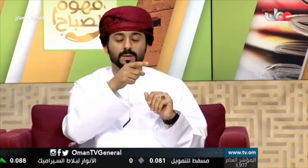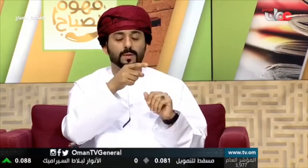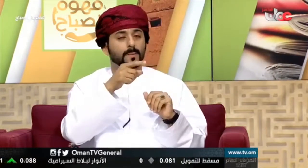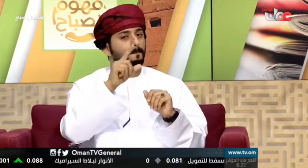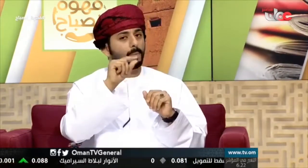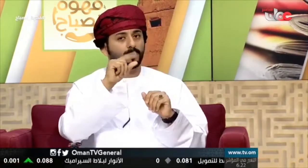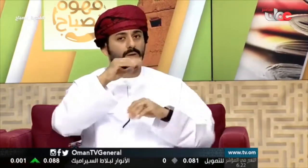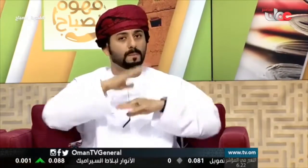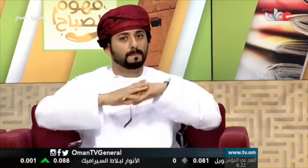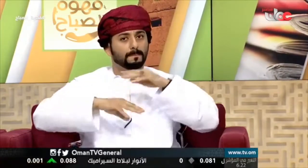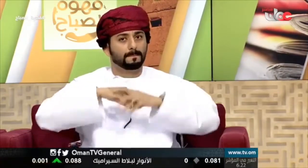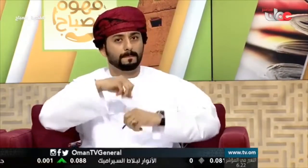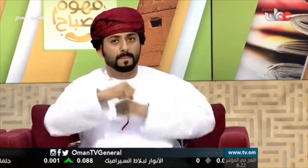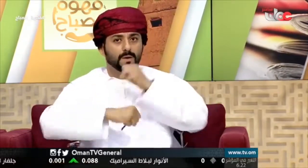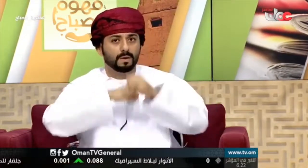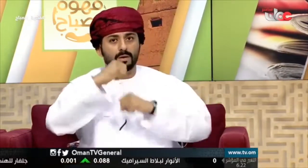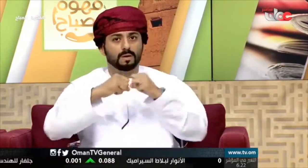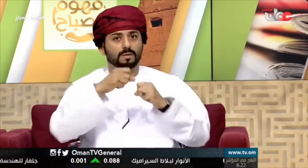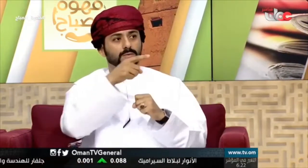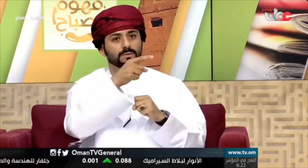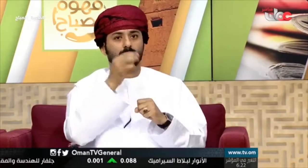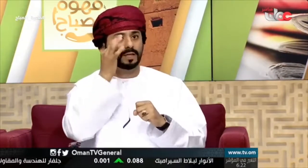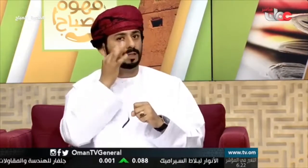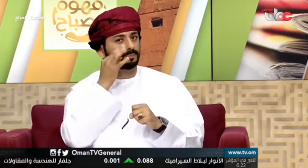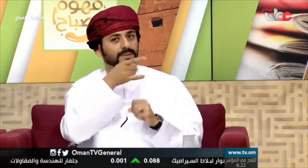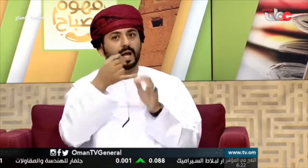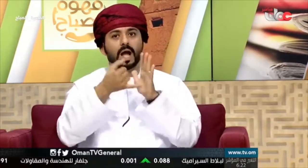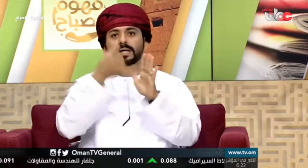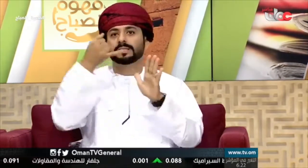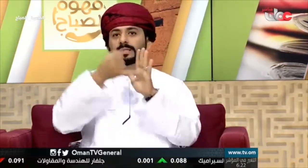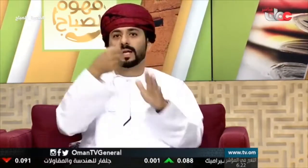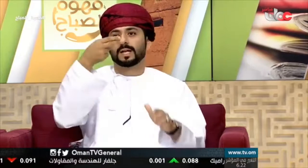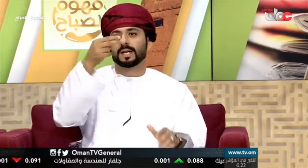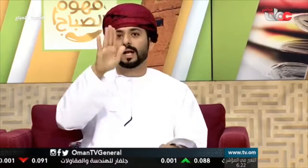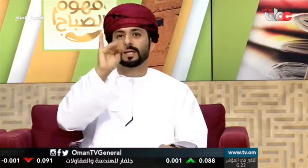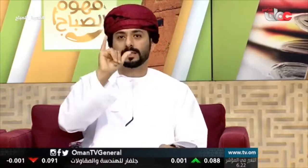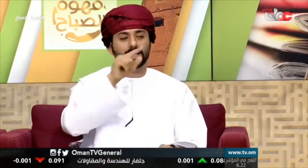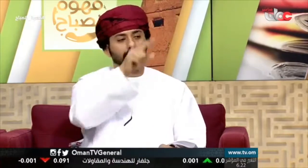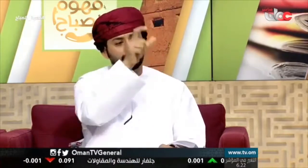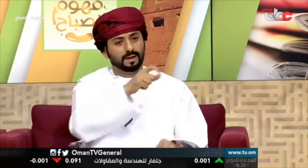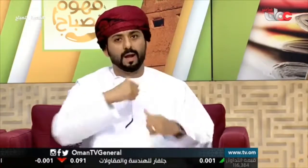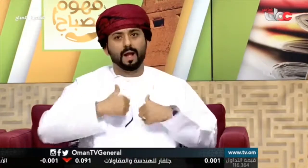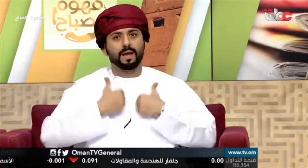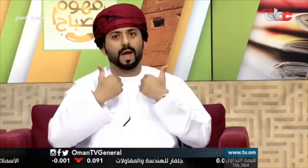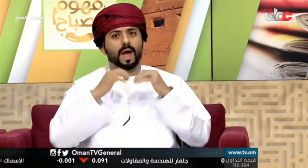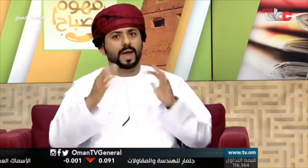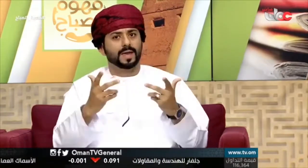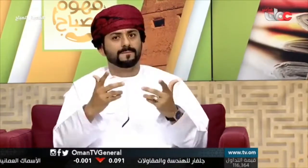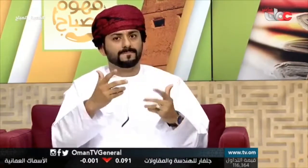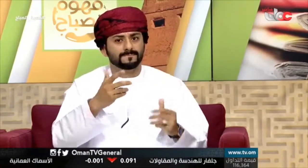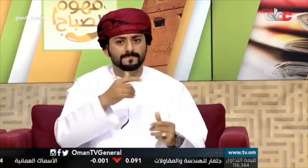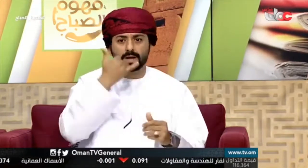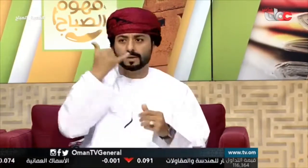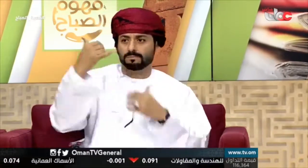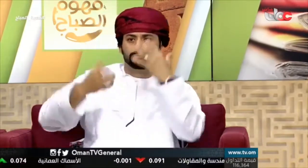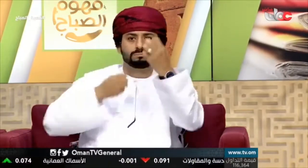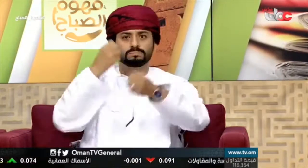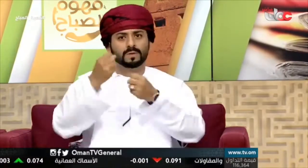يعرب، لديه مهارة ممتازة جدا ورائعة جدا، وهي أيضا البحث عن العسل. كيف